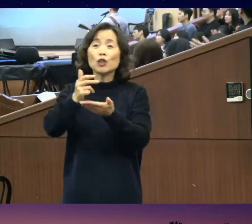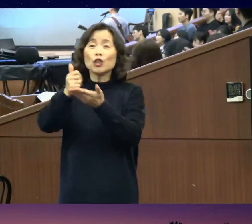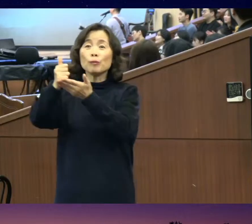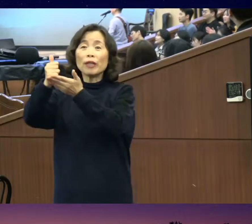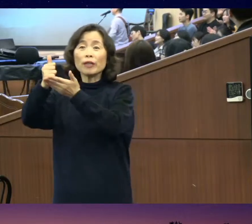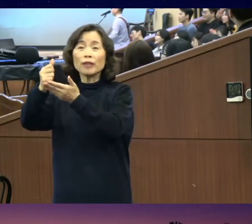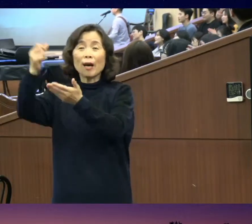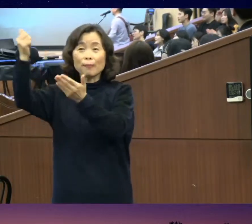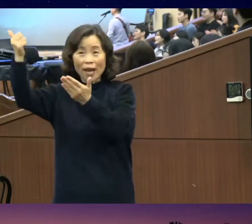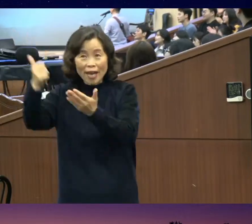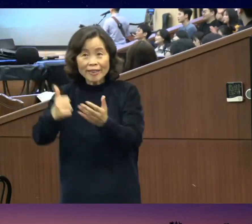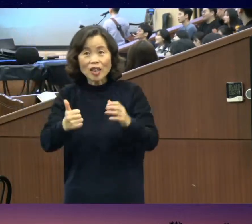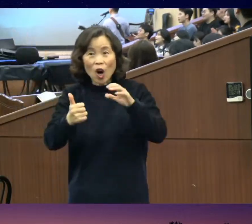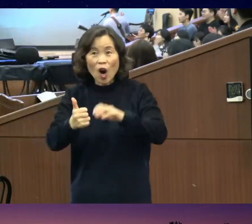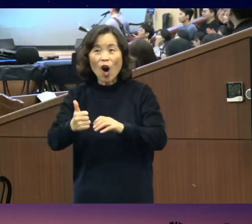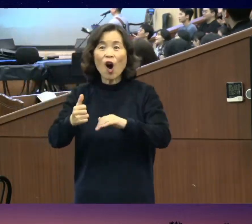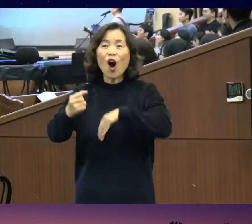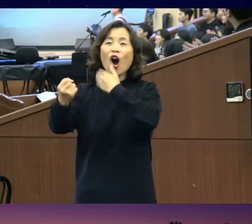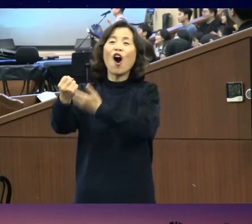주의 은혜 안에서